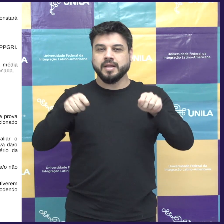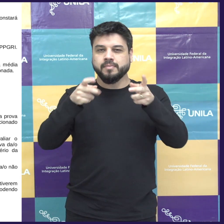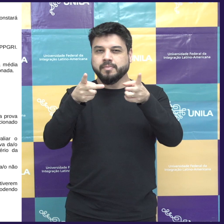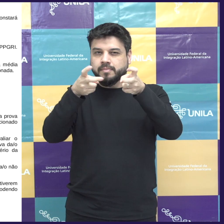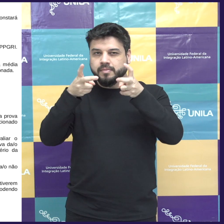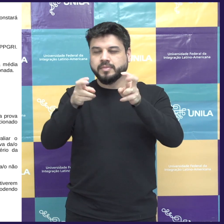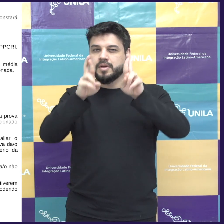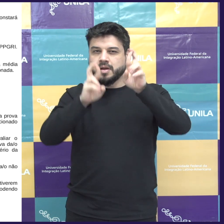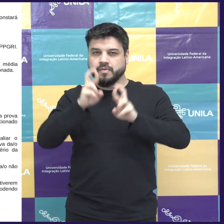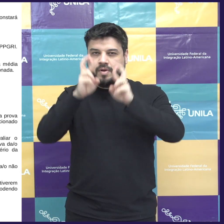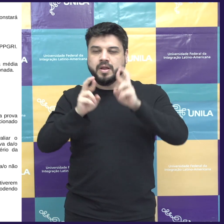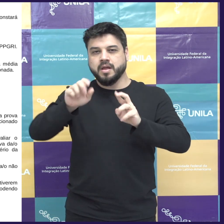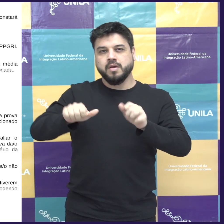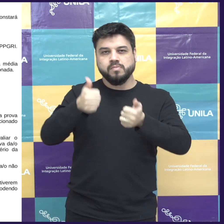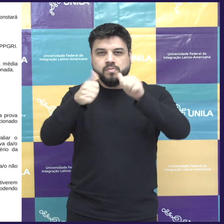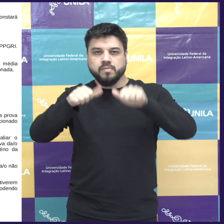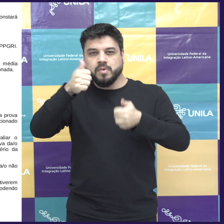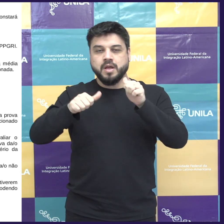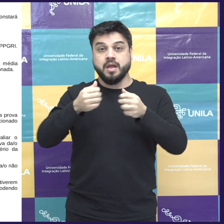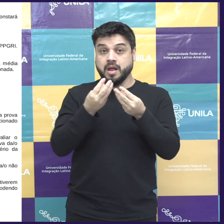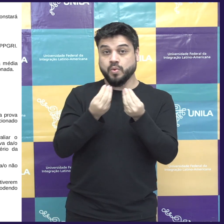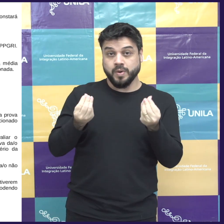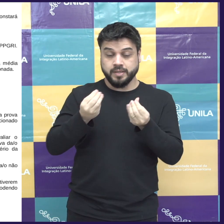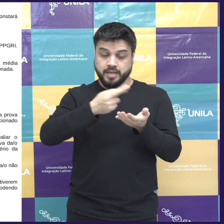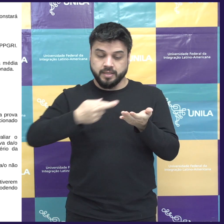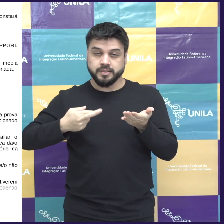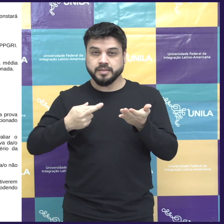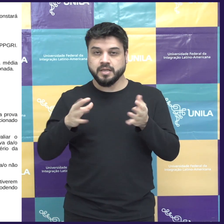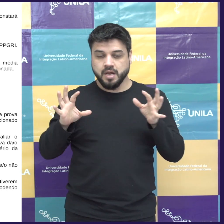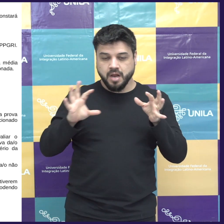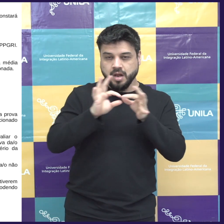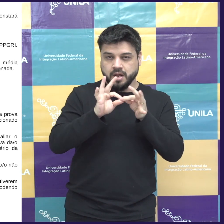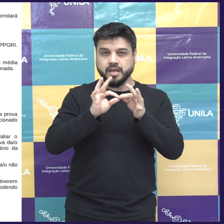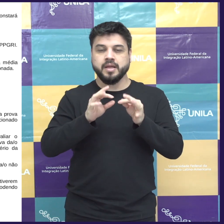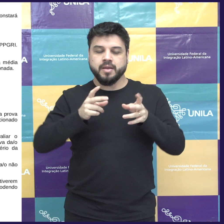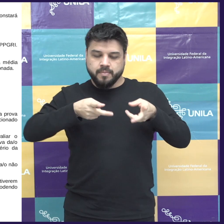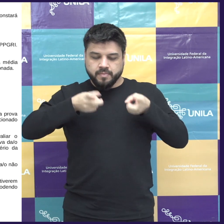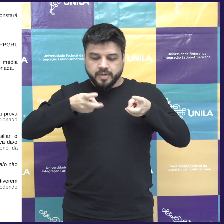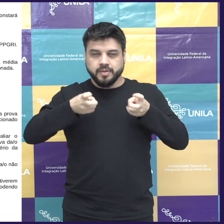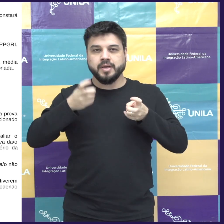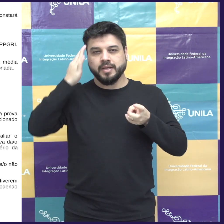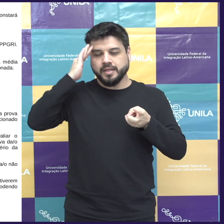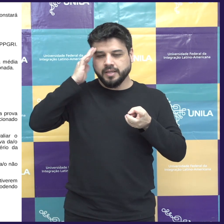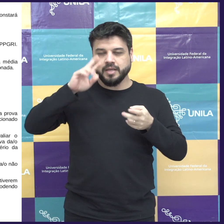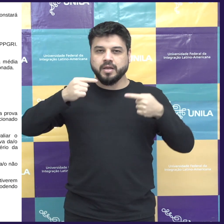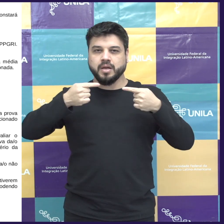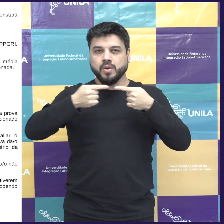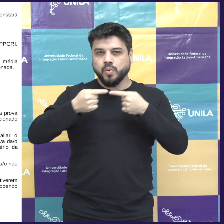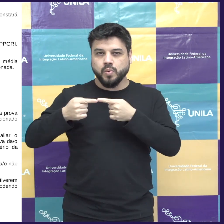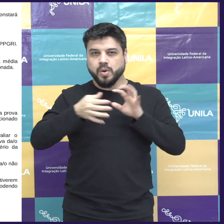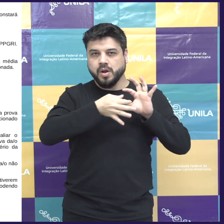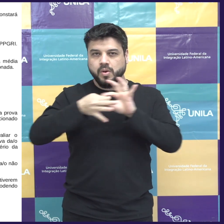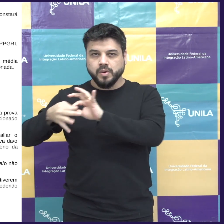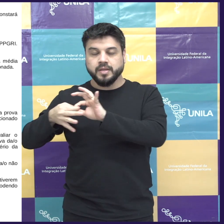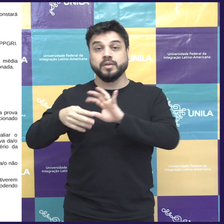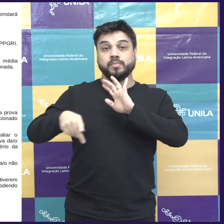a qualidade da redação, de articulação e de análise interpretativa do